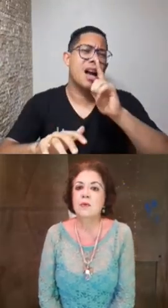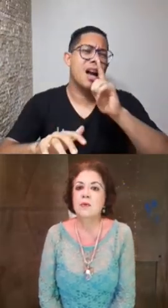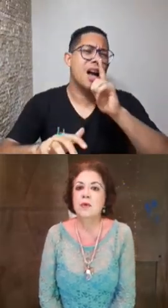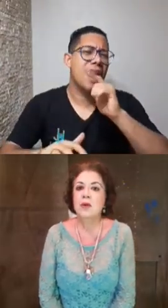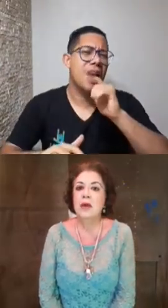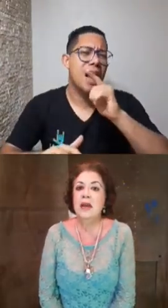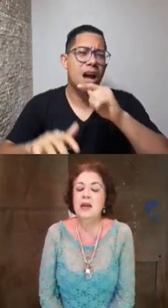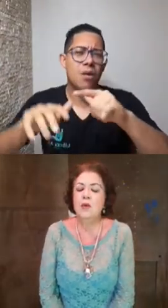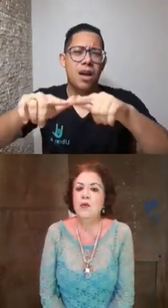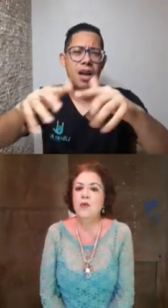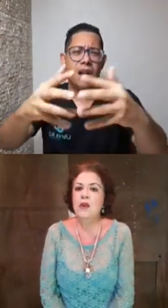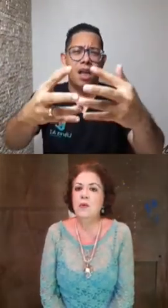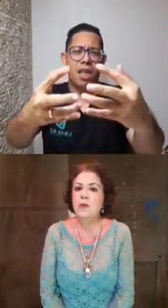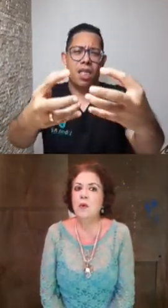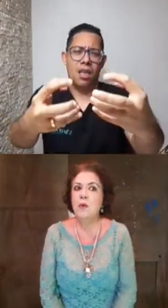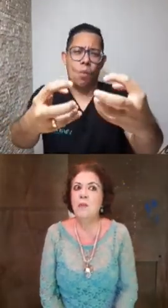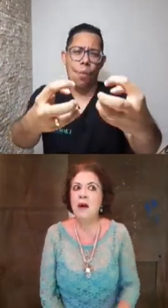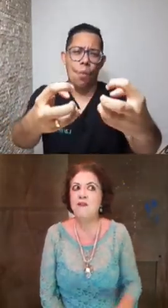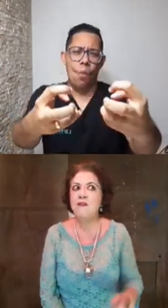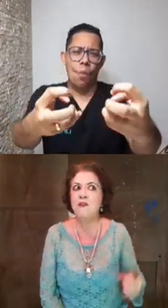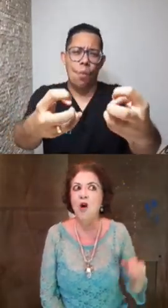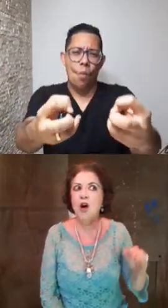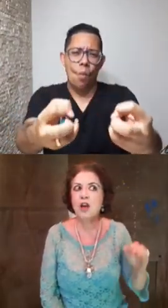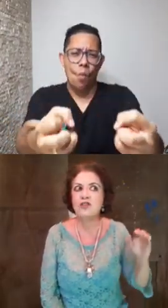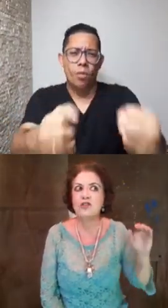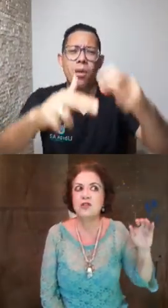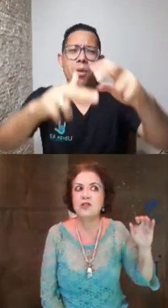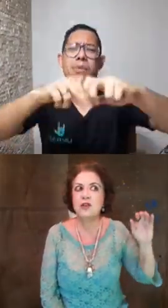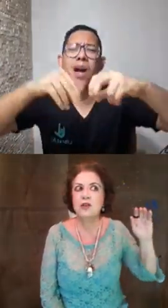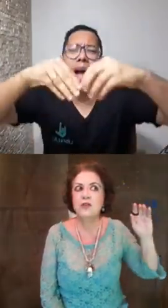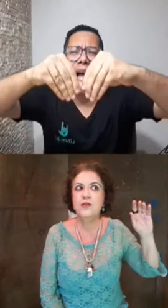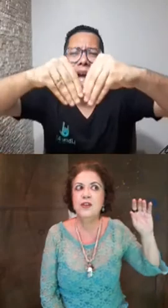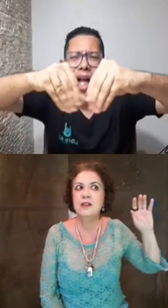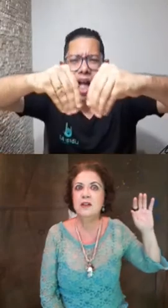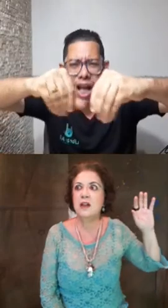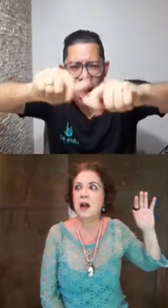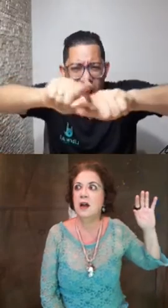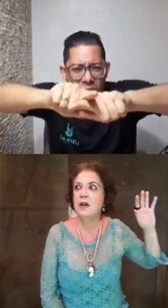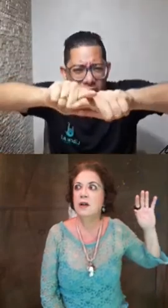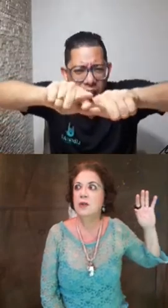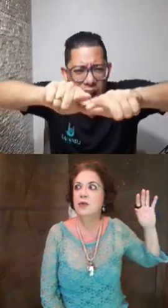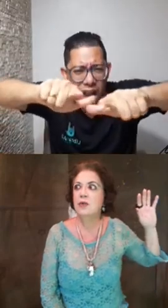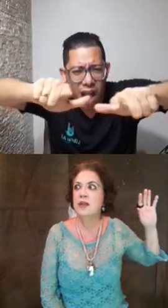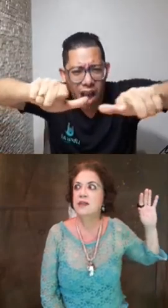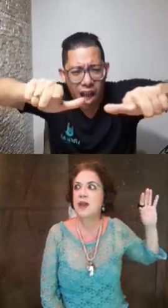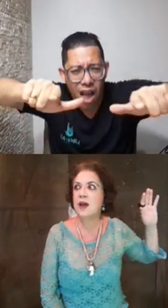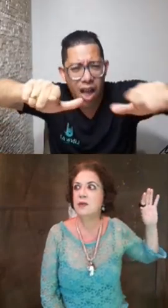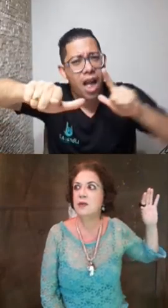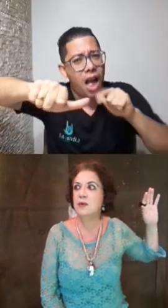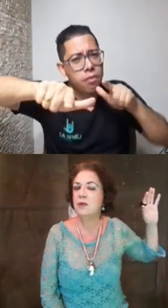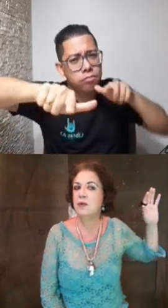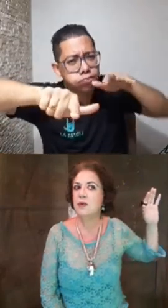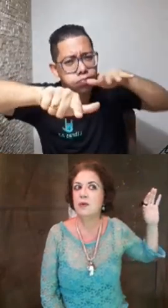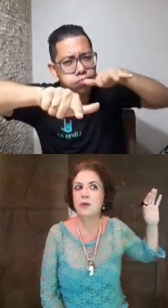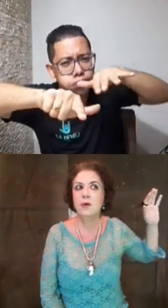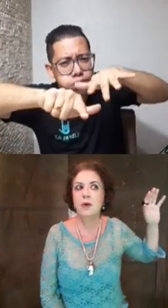Então, ele ouviu uma voz vinda do deserto,